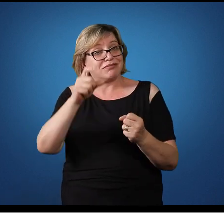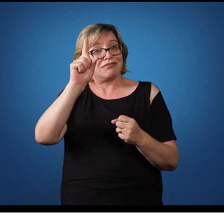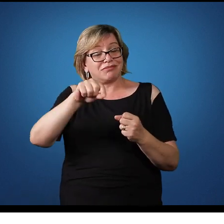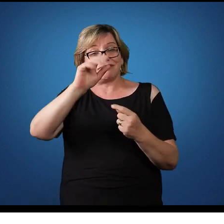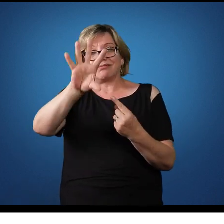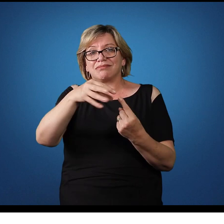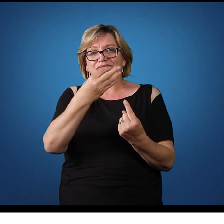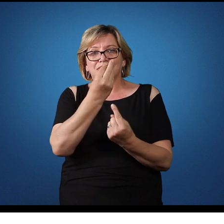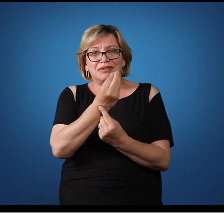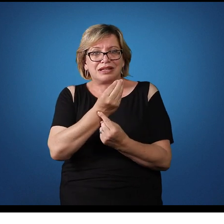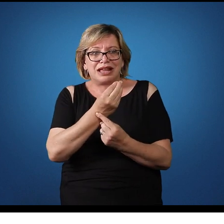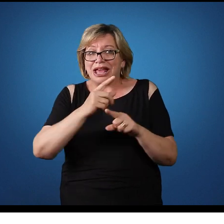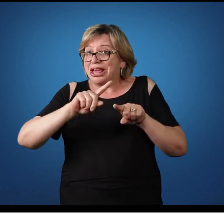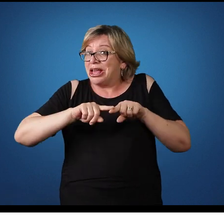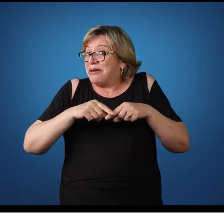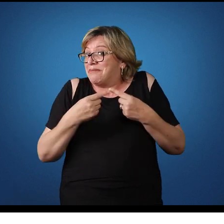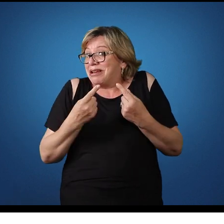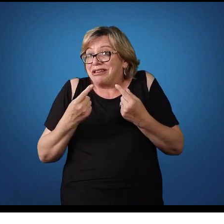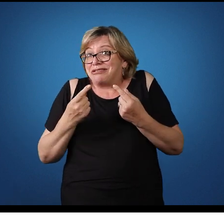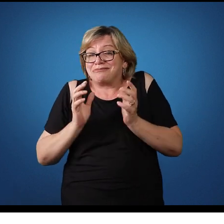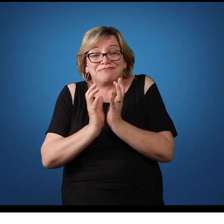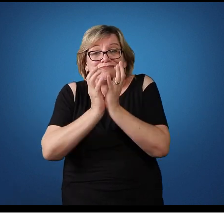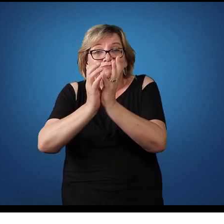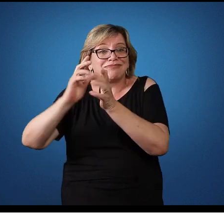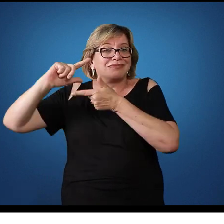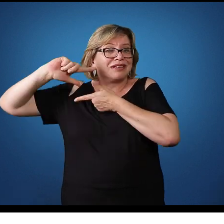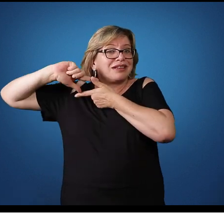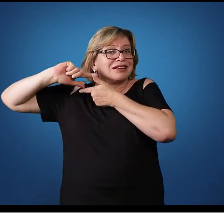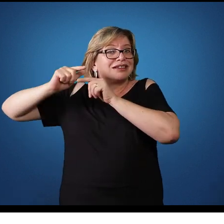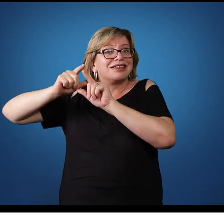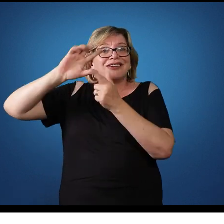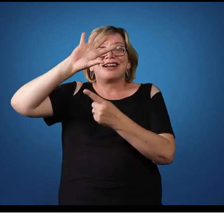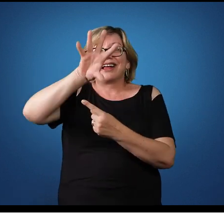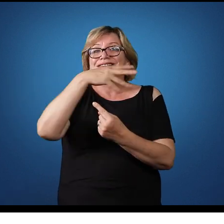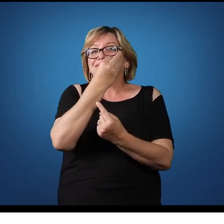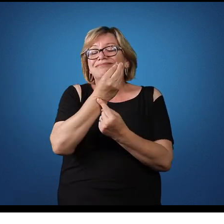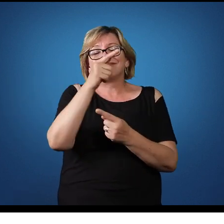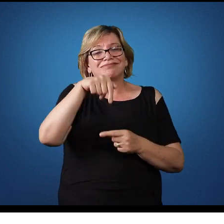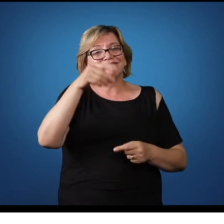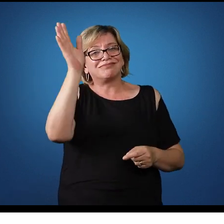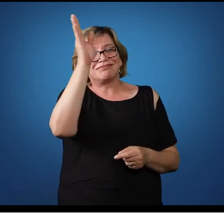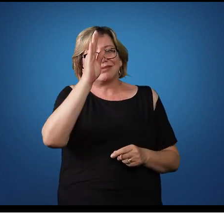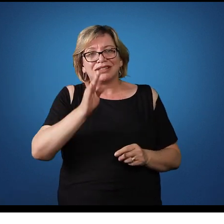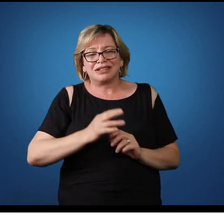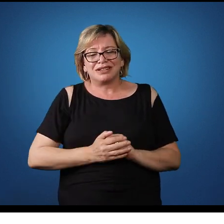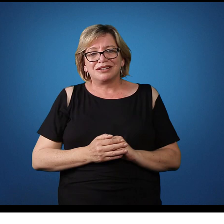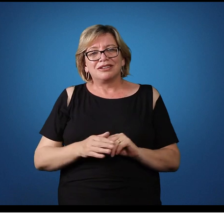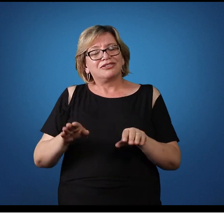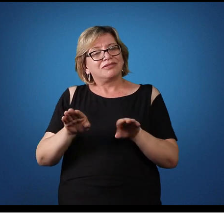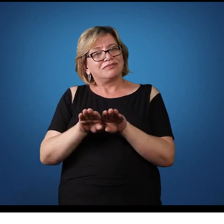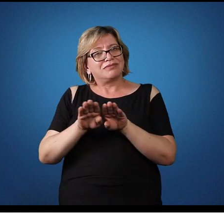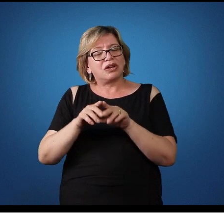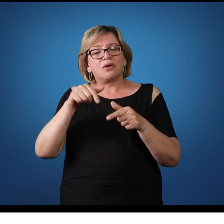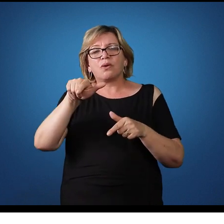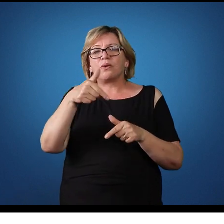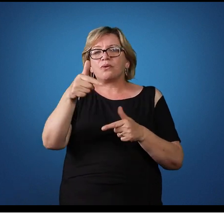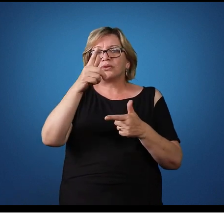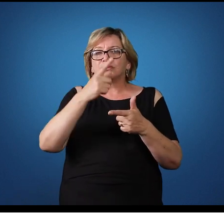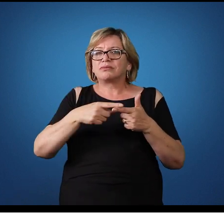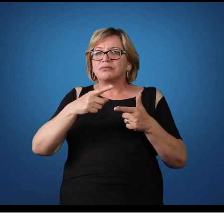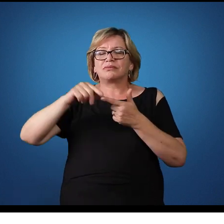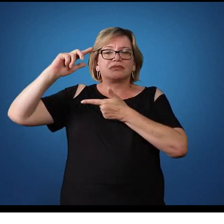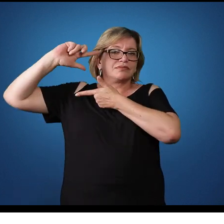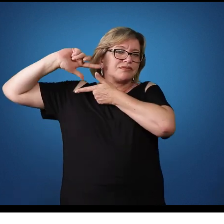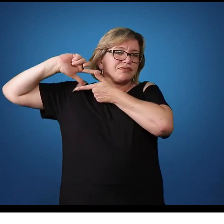da nossa tradição artística ainda. Um outro problema com essa definição diz respeito, por